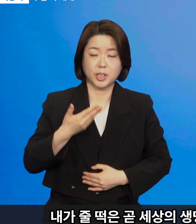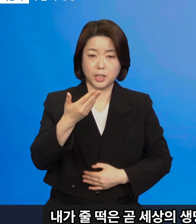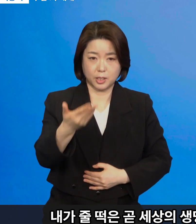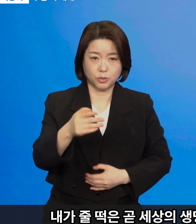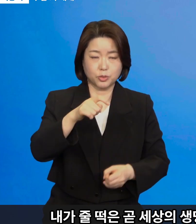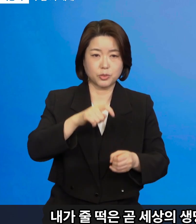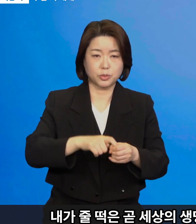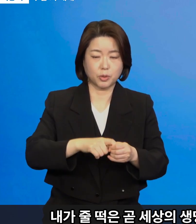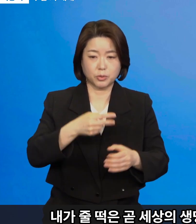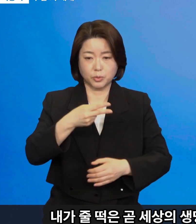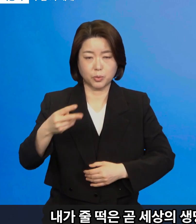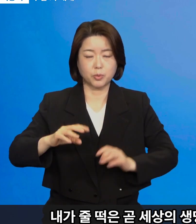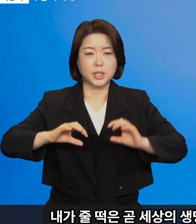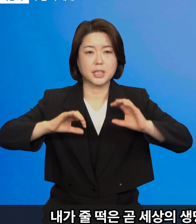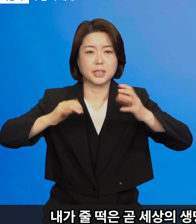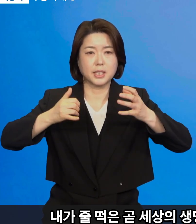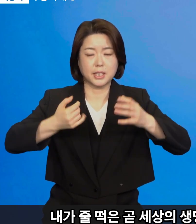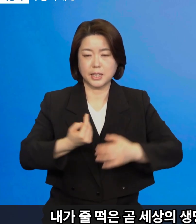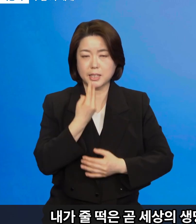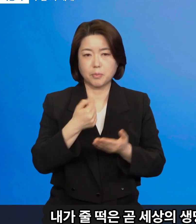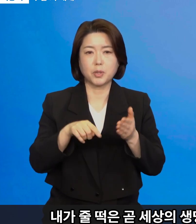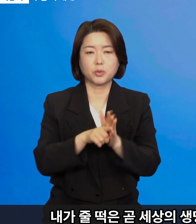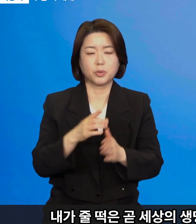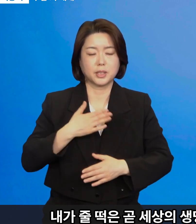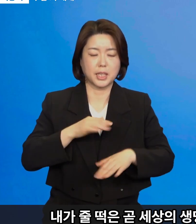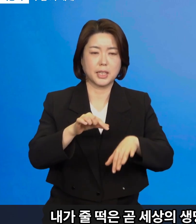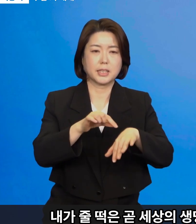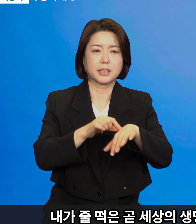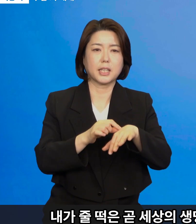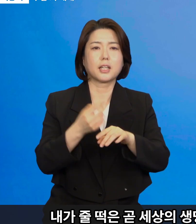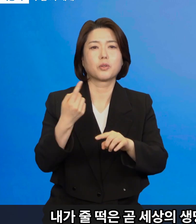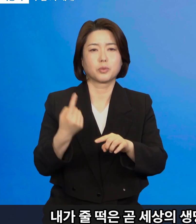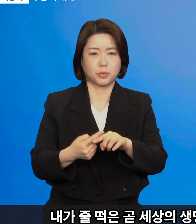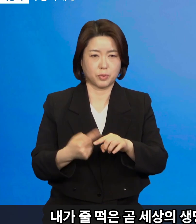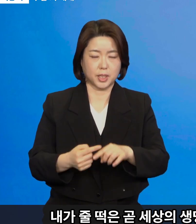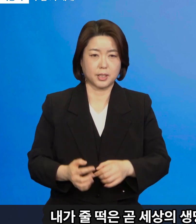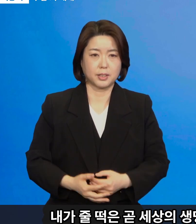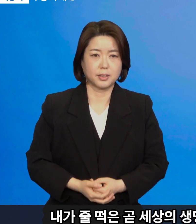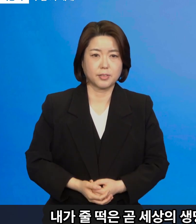곧 세상의 생명을 위한 내 살이니라 하시니라.